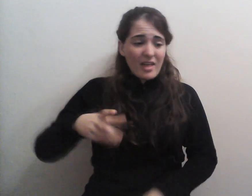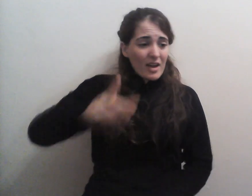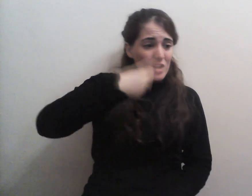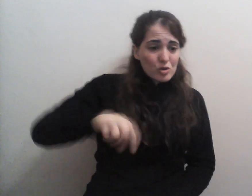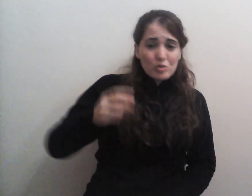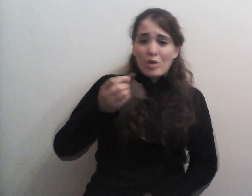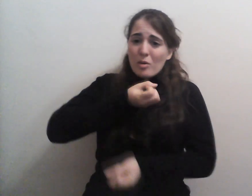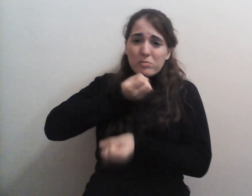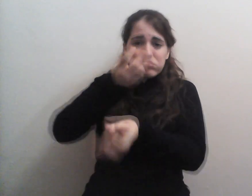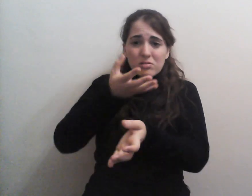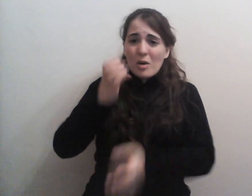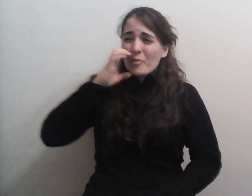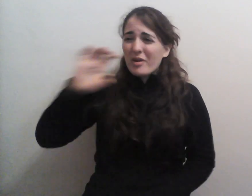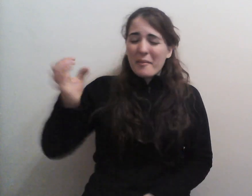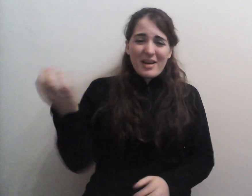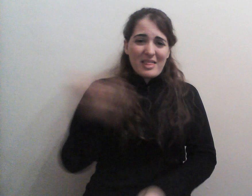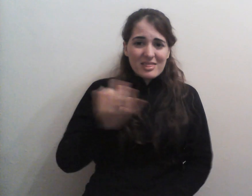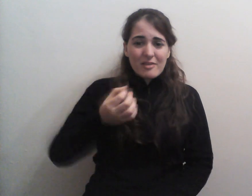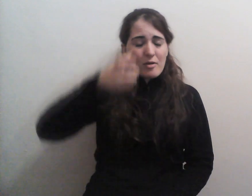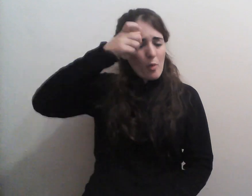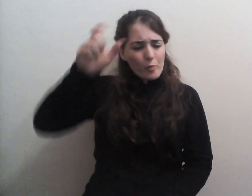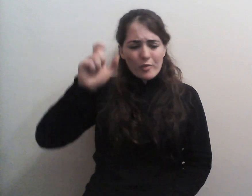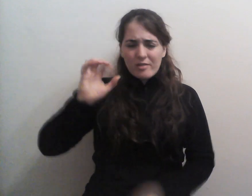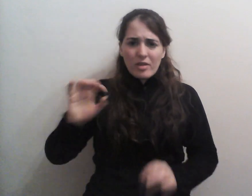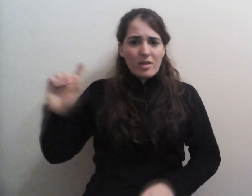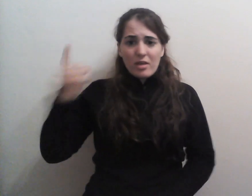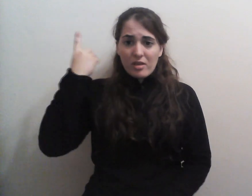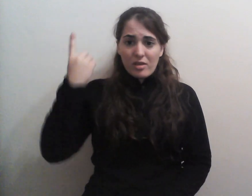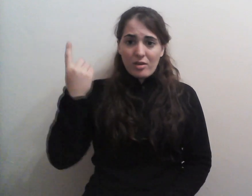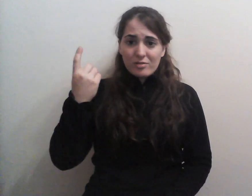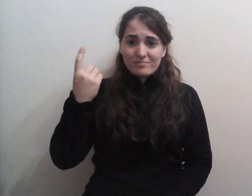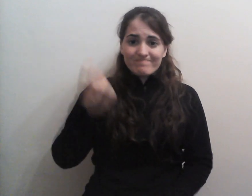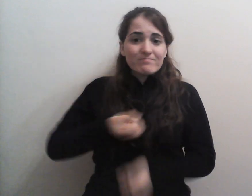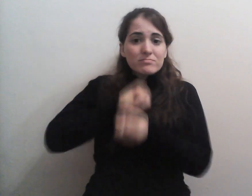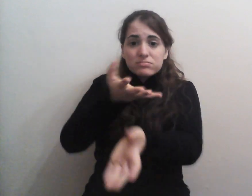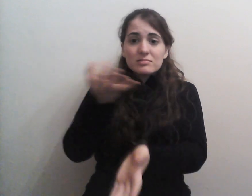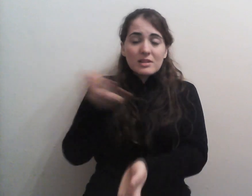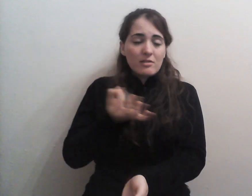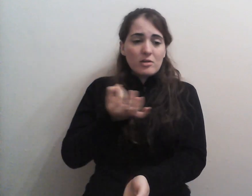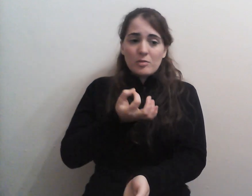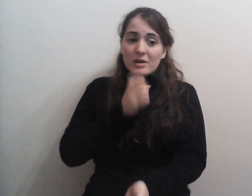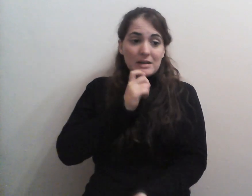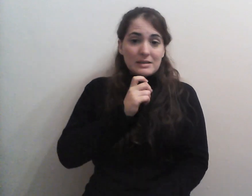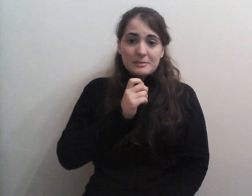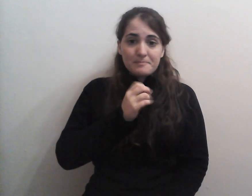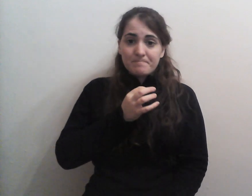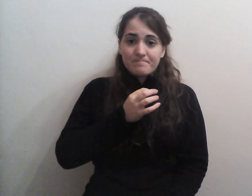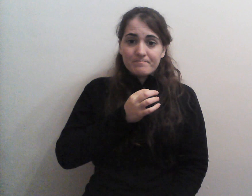pueblo evangélico, como pueblo del libro, como pueblo de Dios, es que solo puedes ser salvo